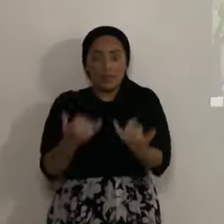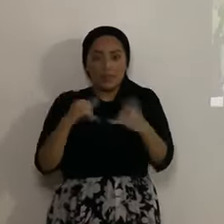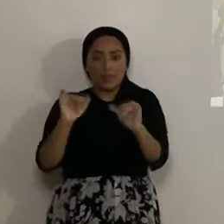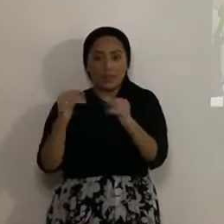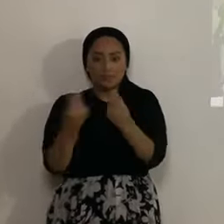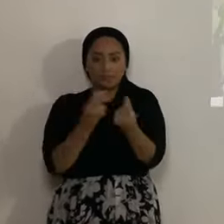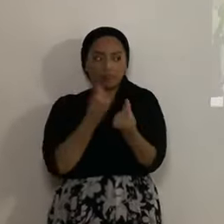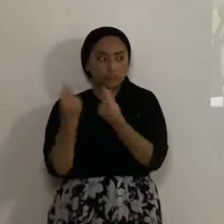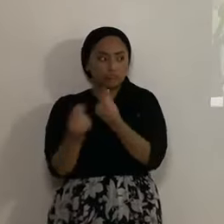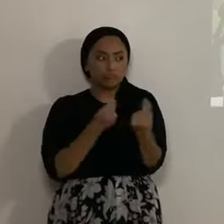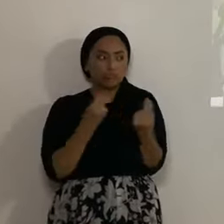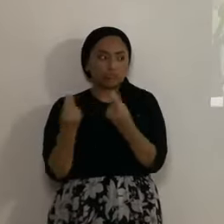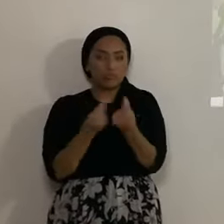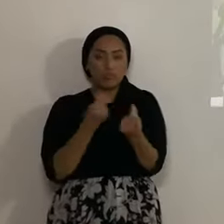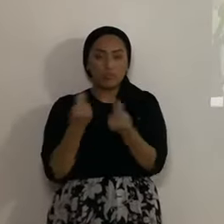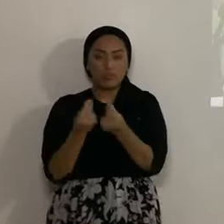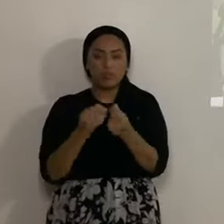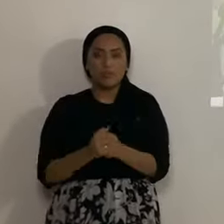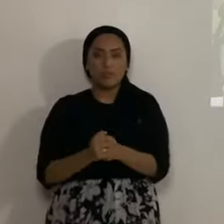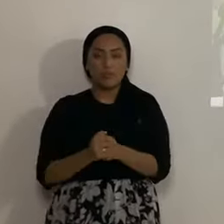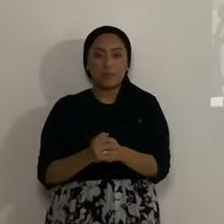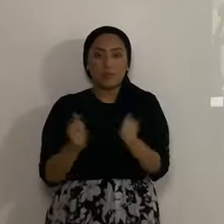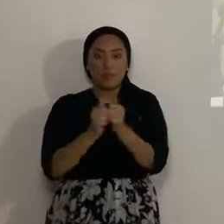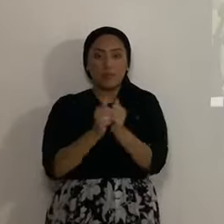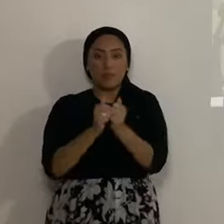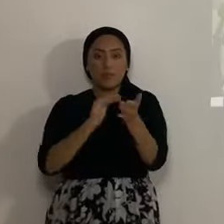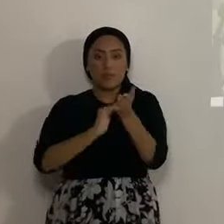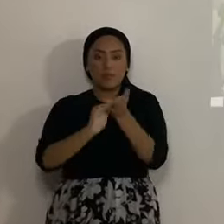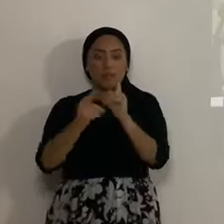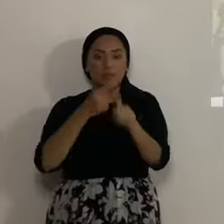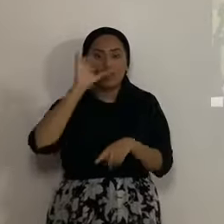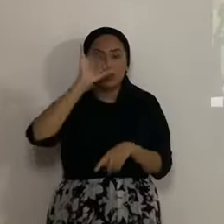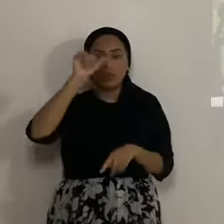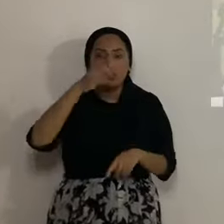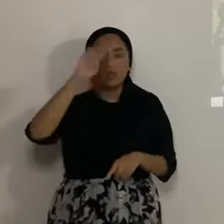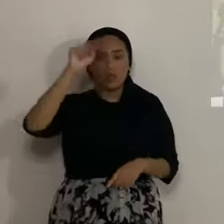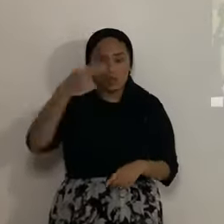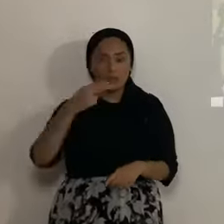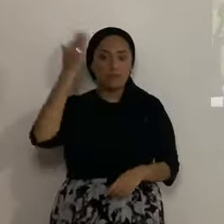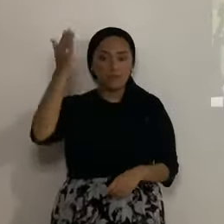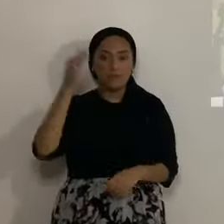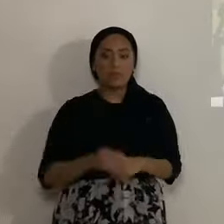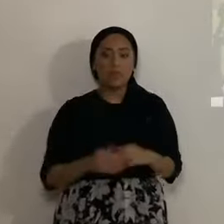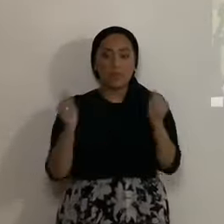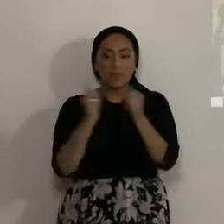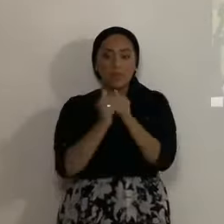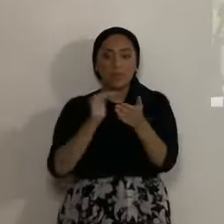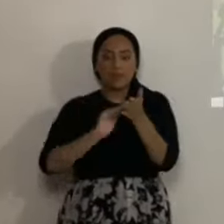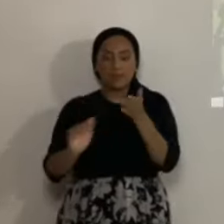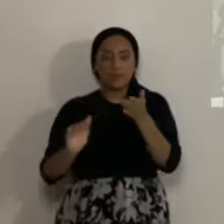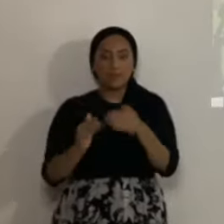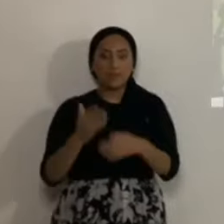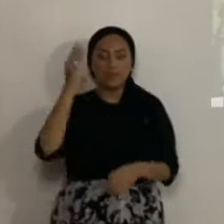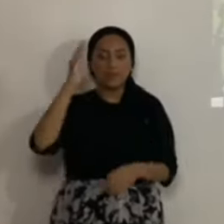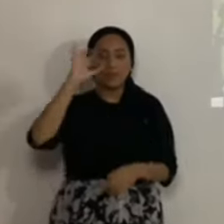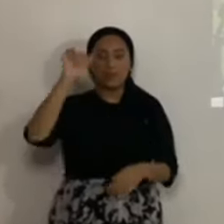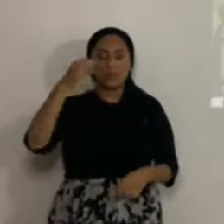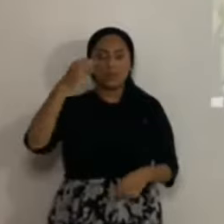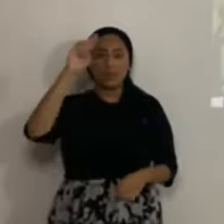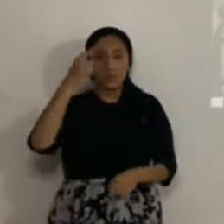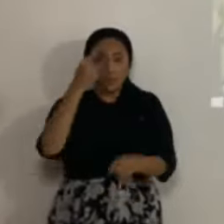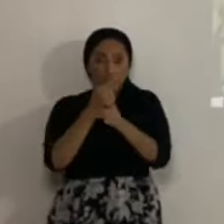operando con permiso de Yahweh. Con el permiso de Yahweh.